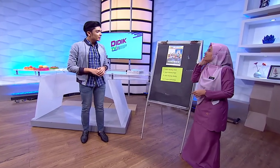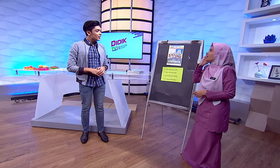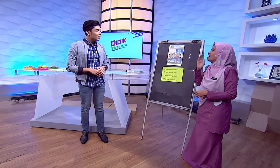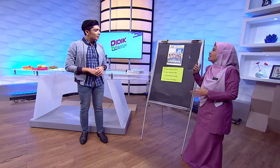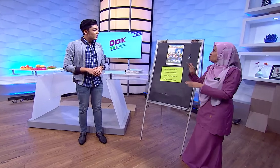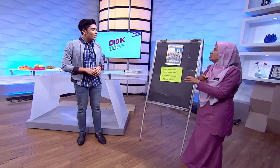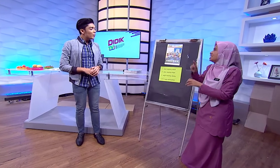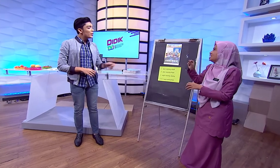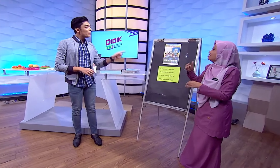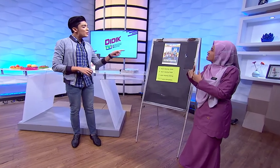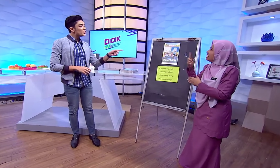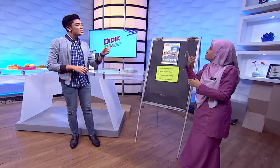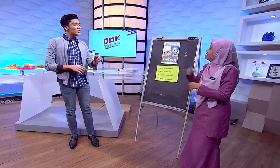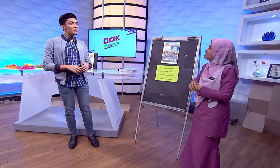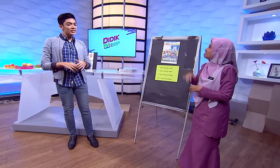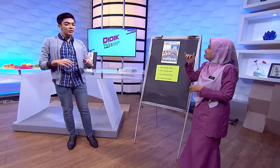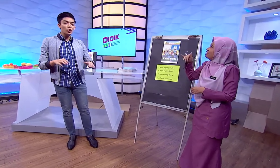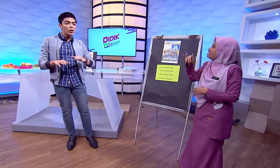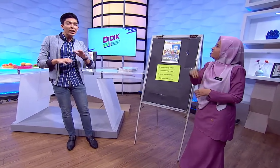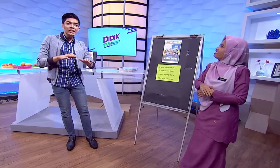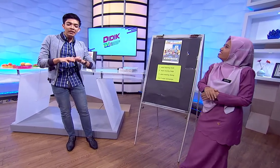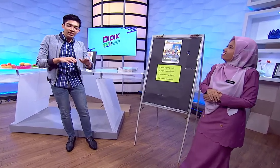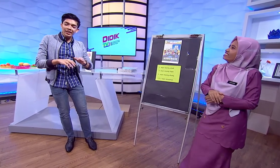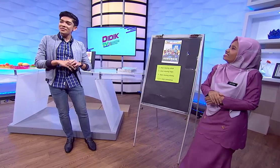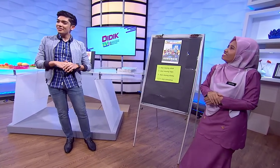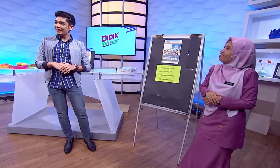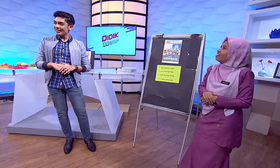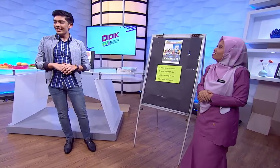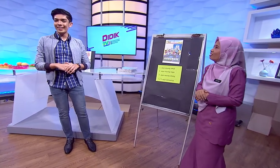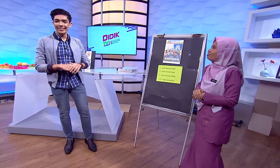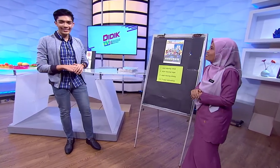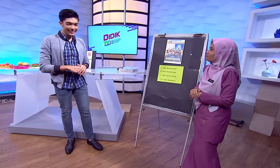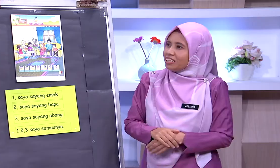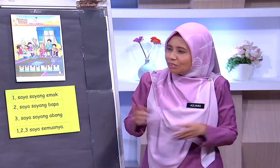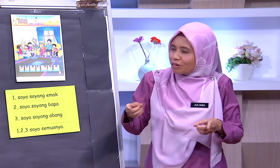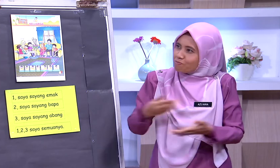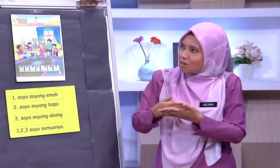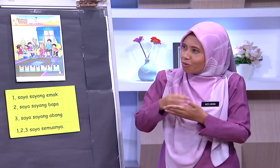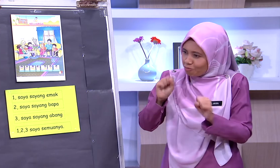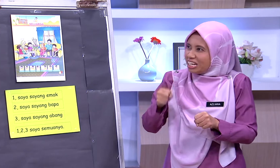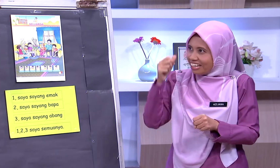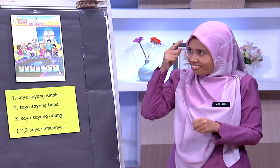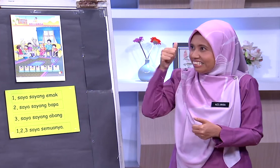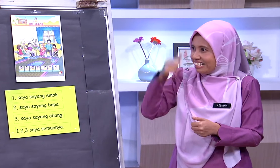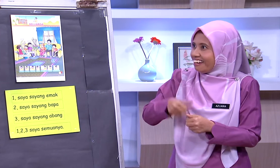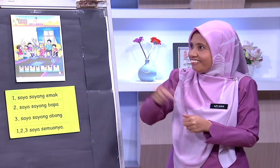dengar lagu ini enggak pernah menang kejut dulu masih baby pun beli ingat